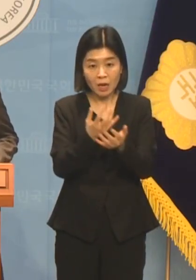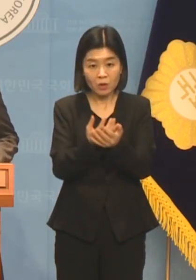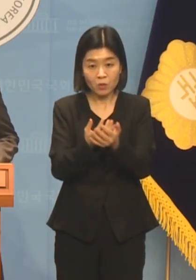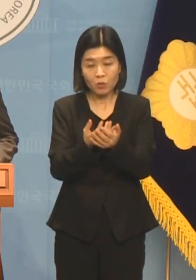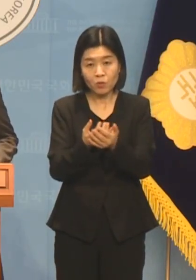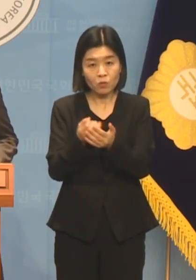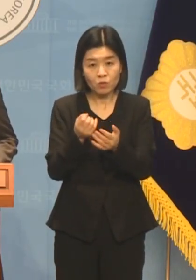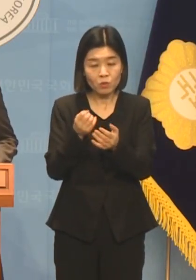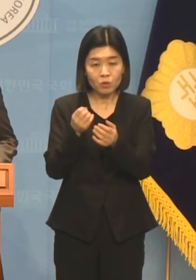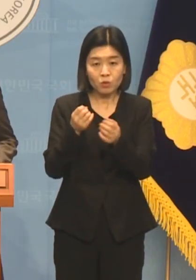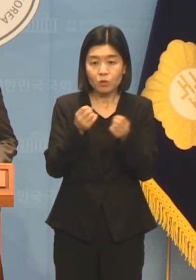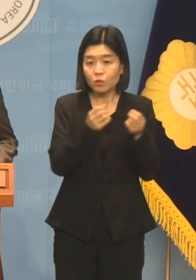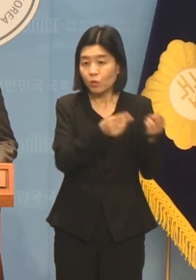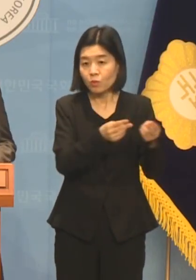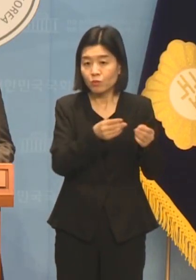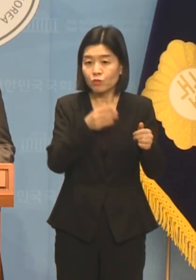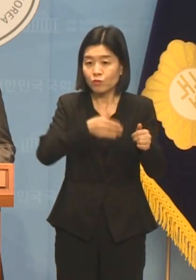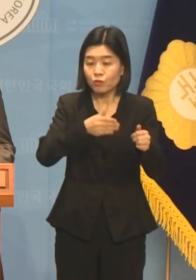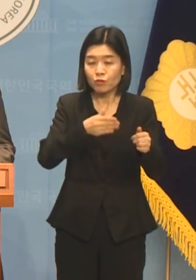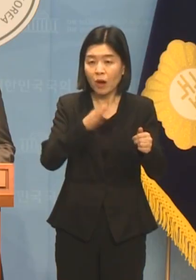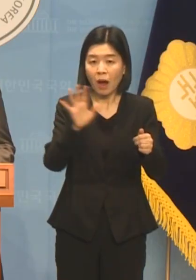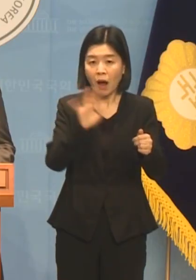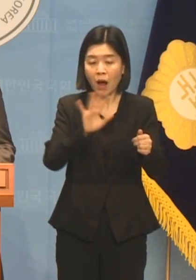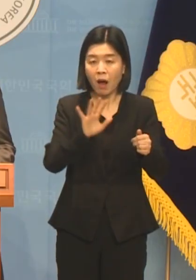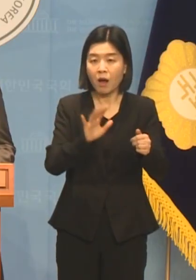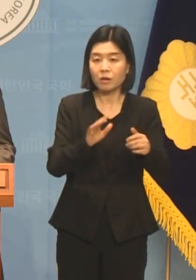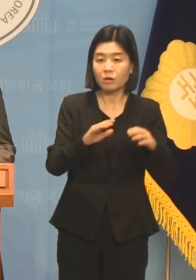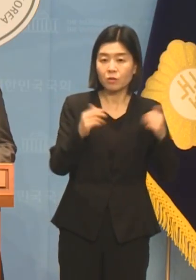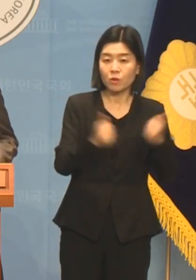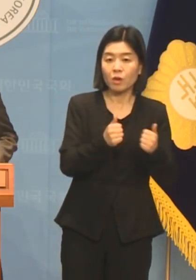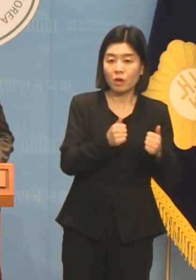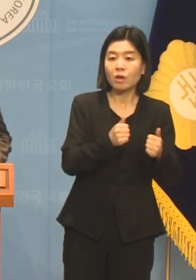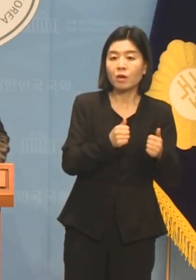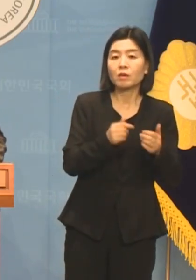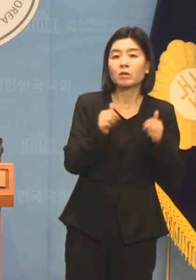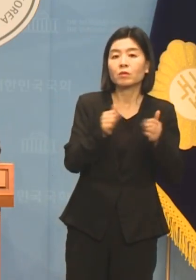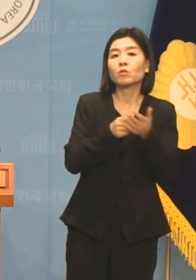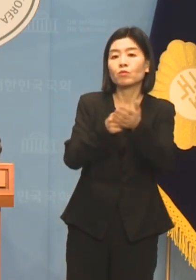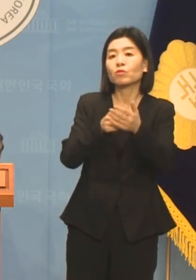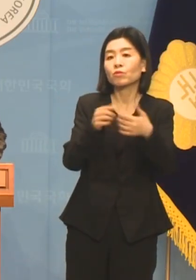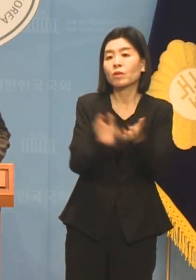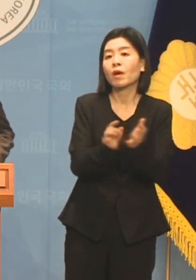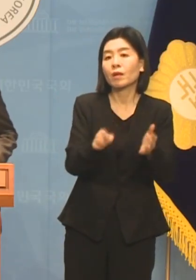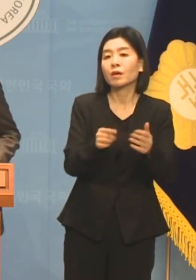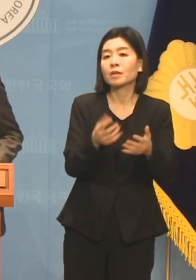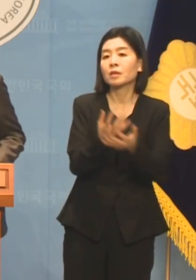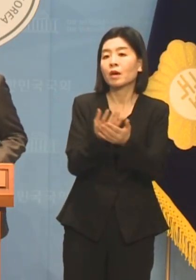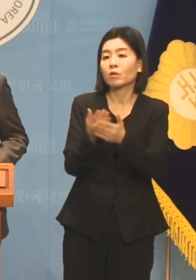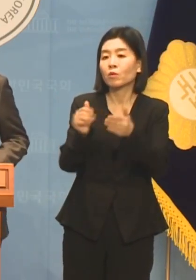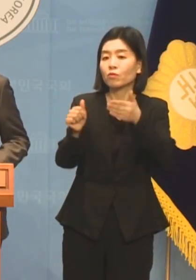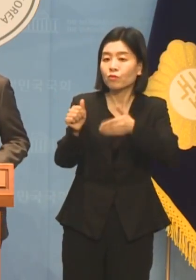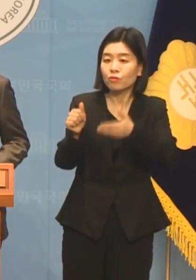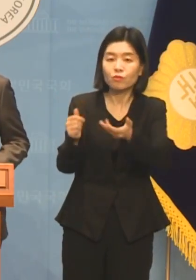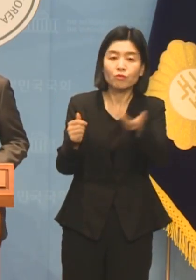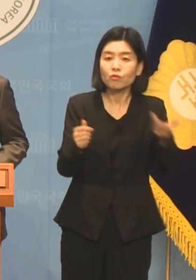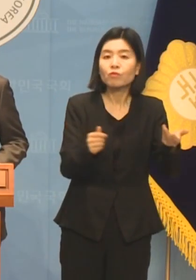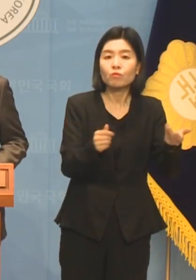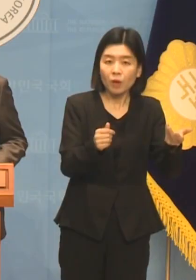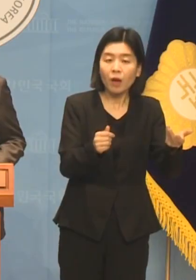불구하고 국회 탄핵 소추단이 요구하는 자료 송부 촉탁 요구를 틀어줬습니다. 헌재법 40조에 보면은 탄핵